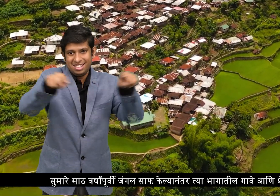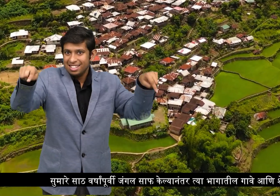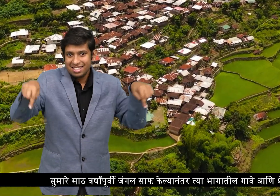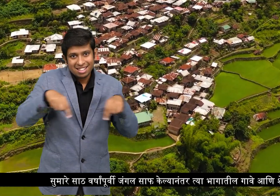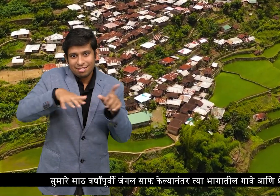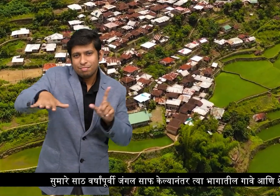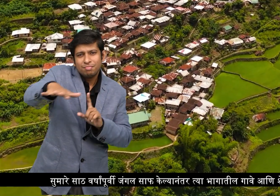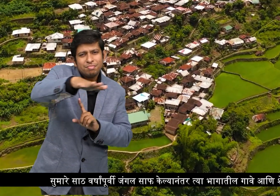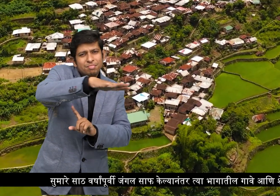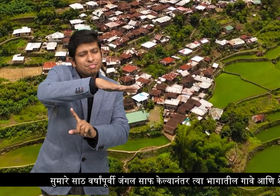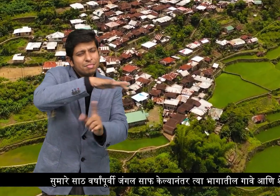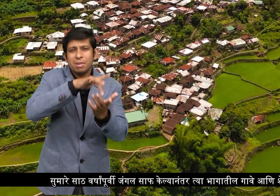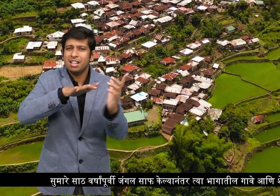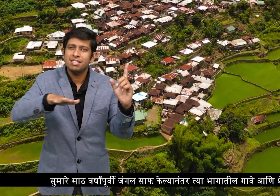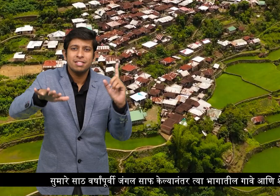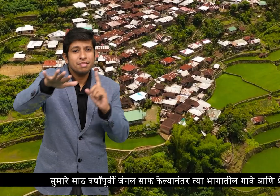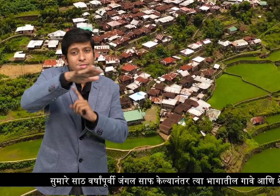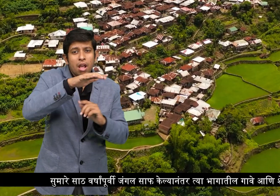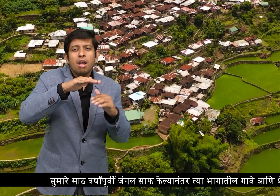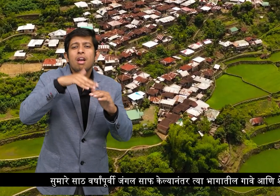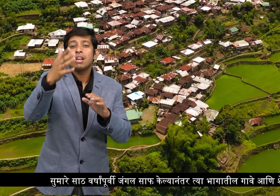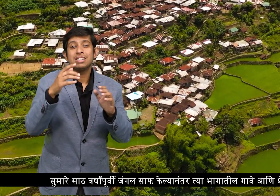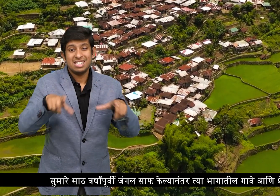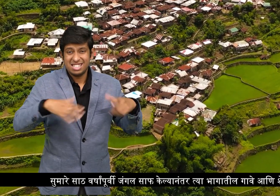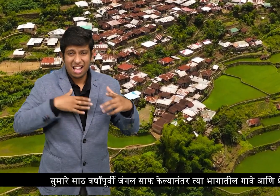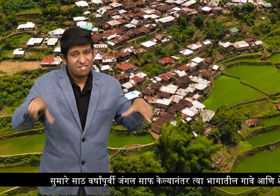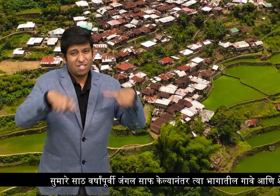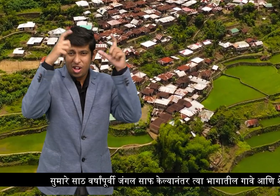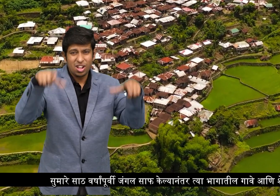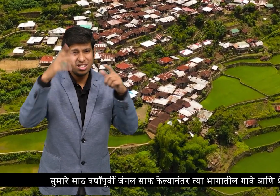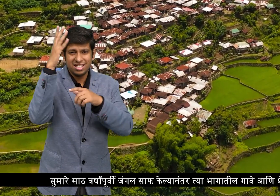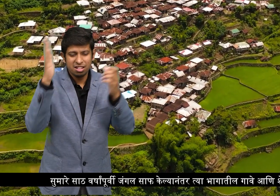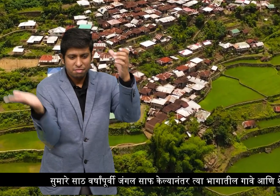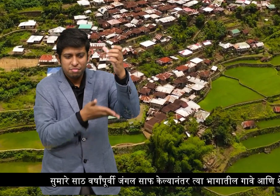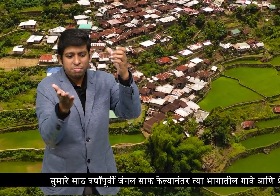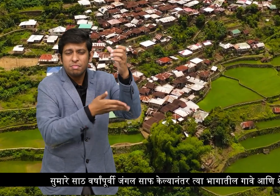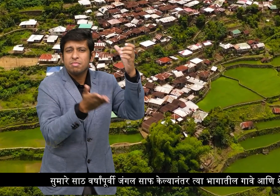साफ केल्यानंतर त्या भागातील गावे आणि शेतीची निर्मिती झाली.